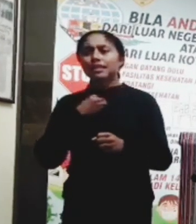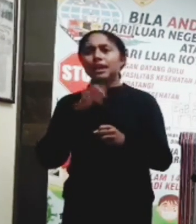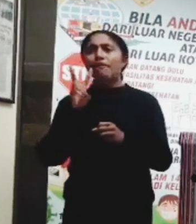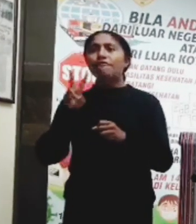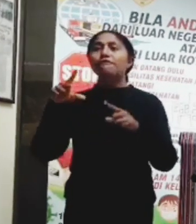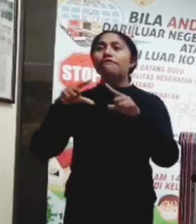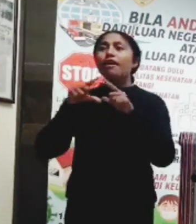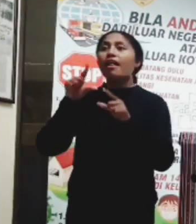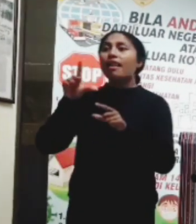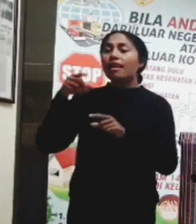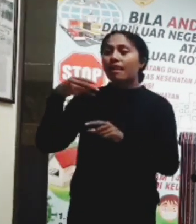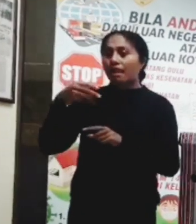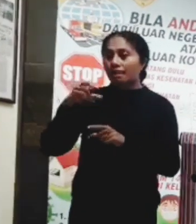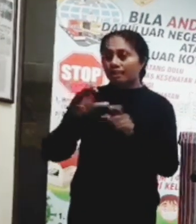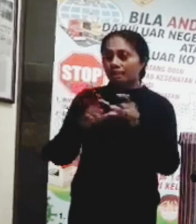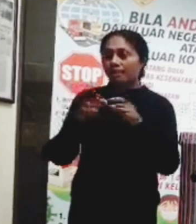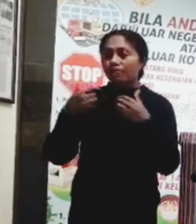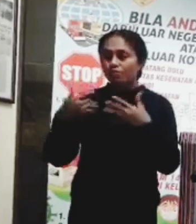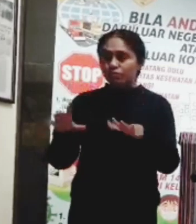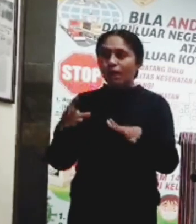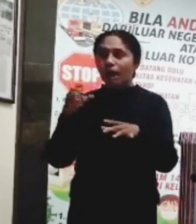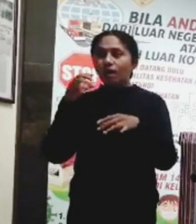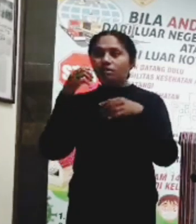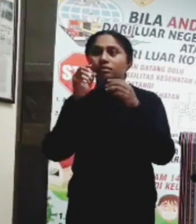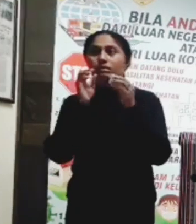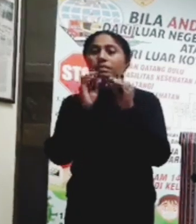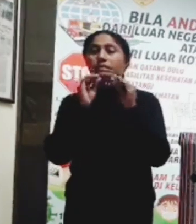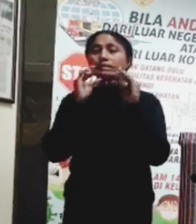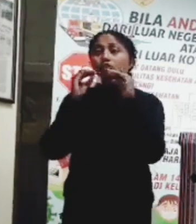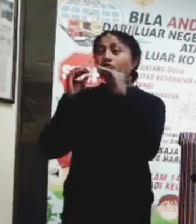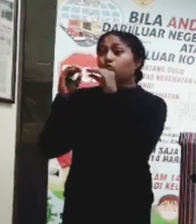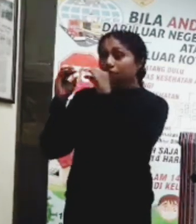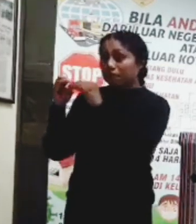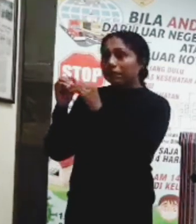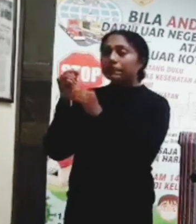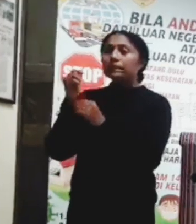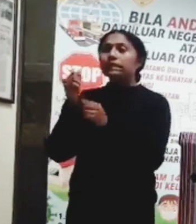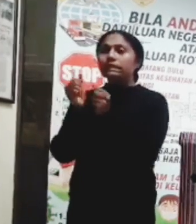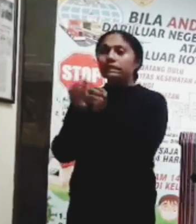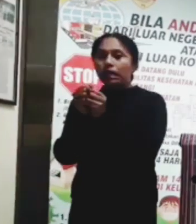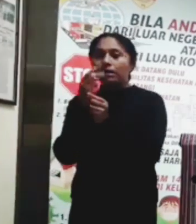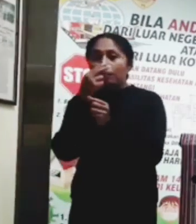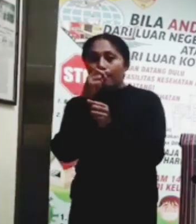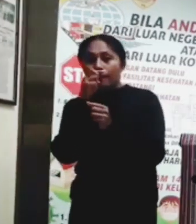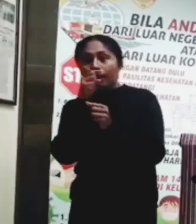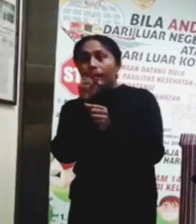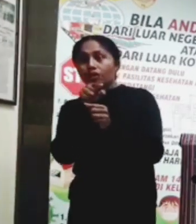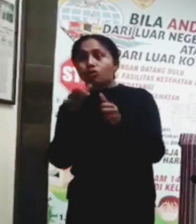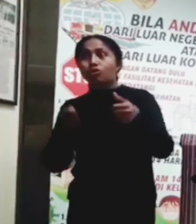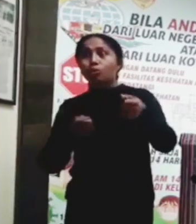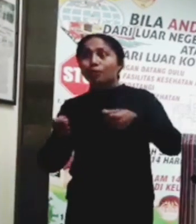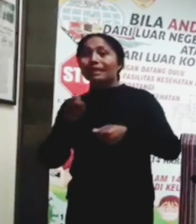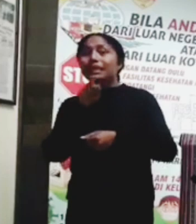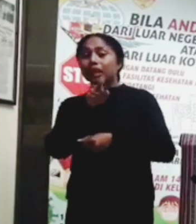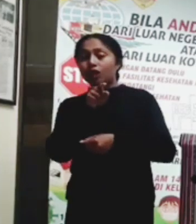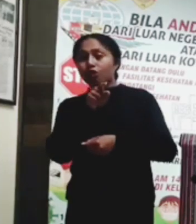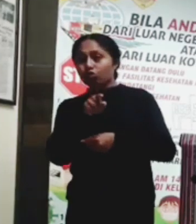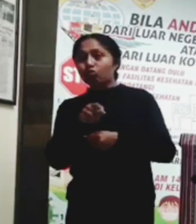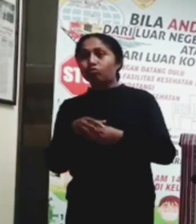kepada kami setelah diadakan diskusi dengan sopir itu ternyata yang dia